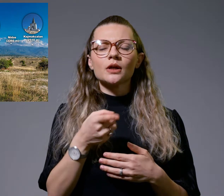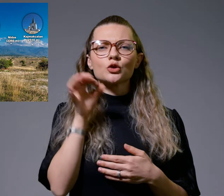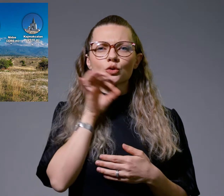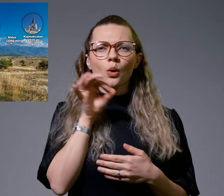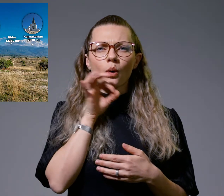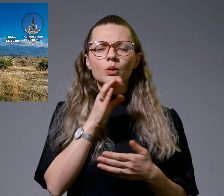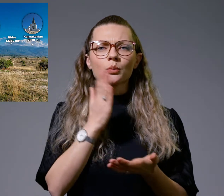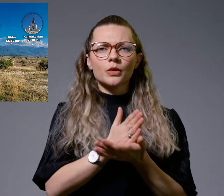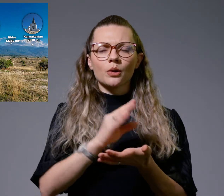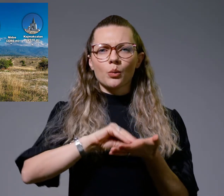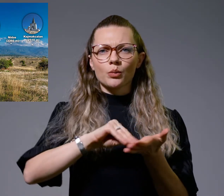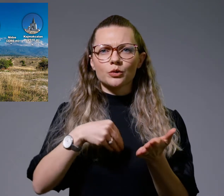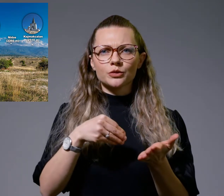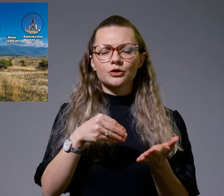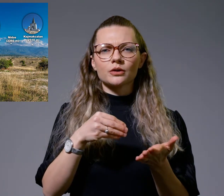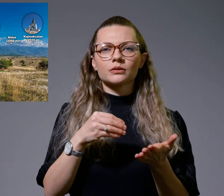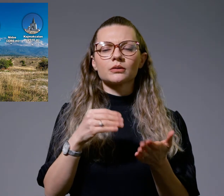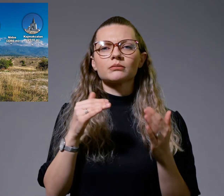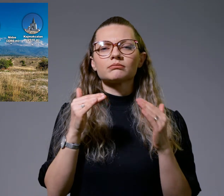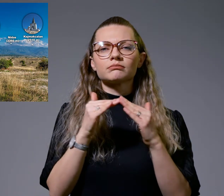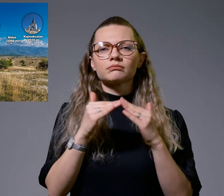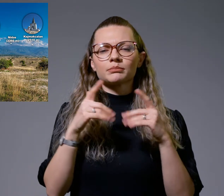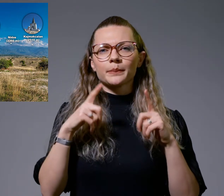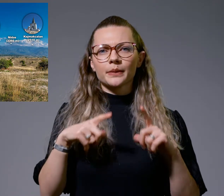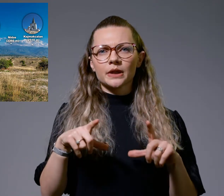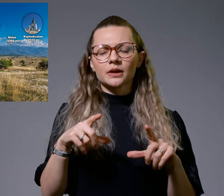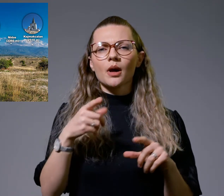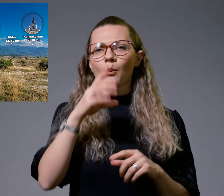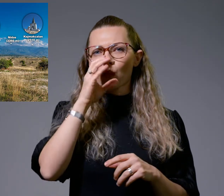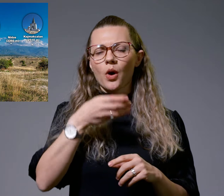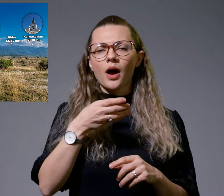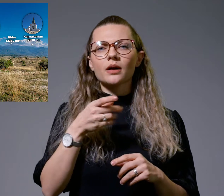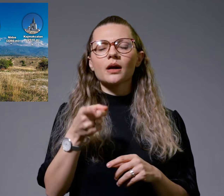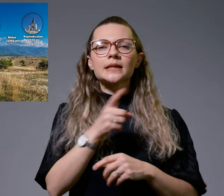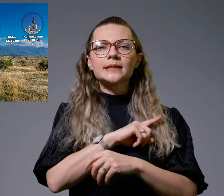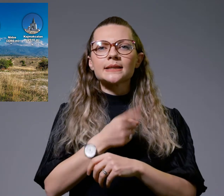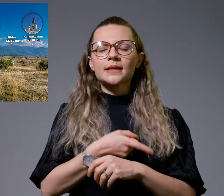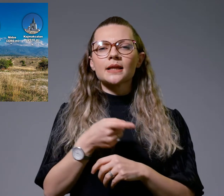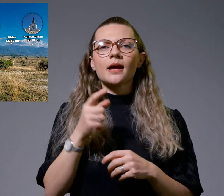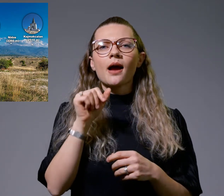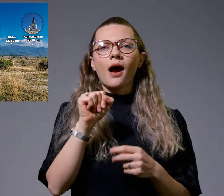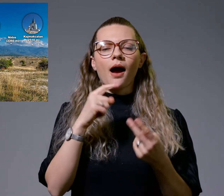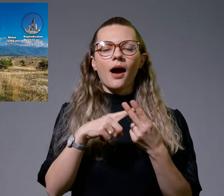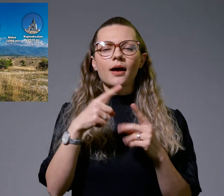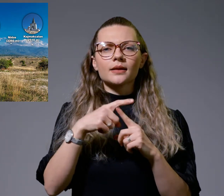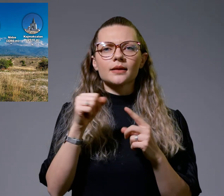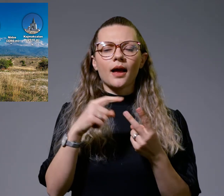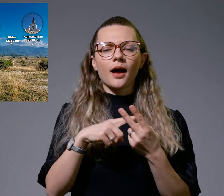било подпишано примирие со Бугарија, со што на силите на Антантата им се отворил